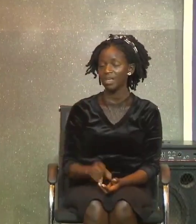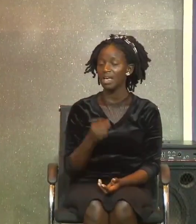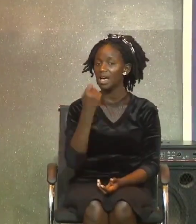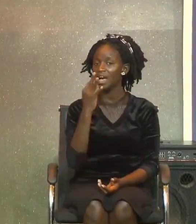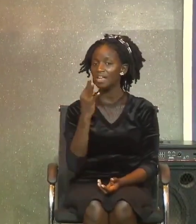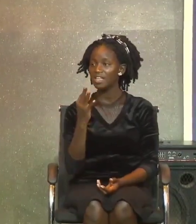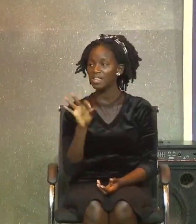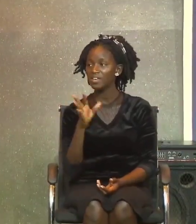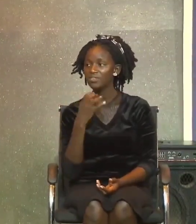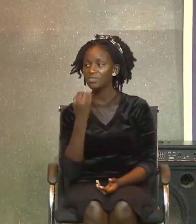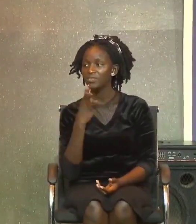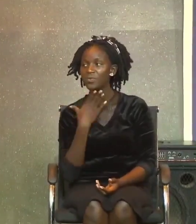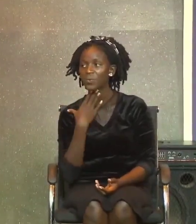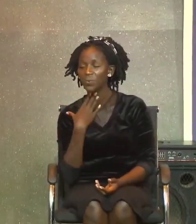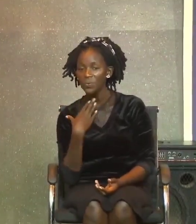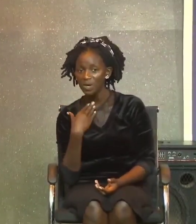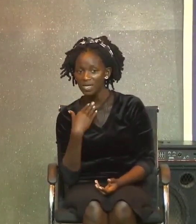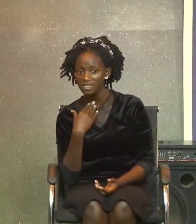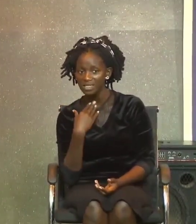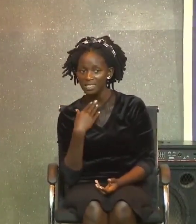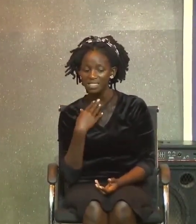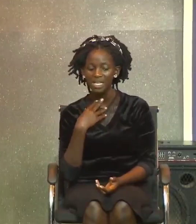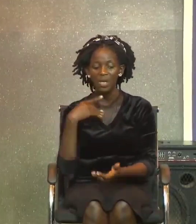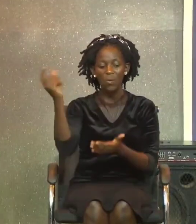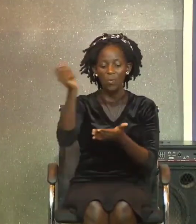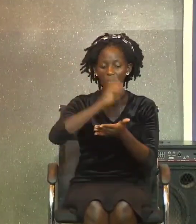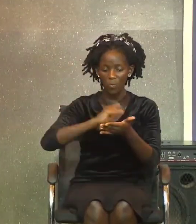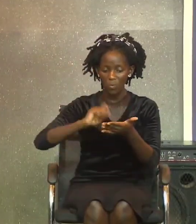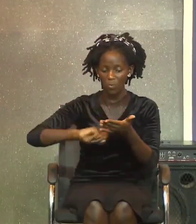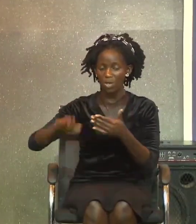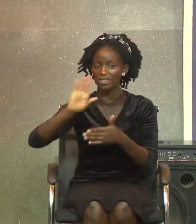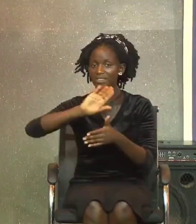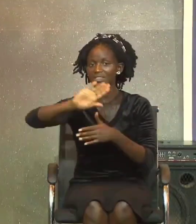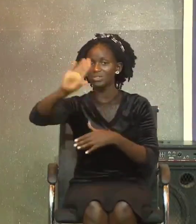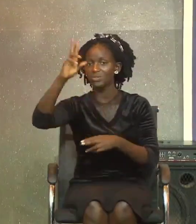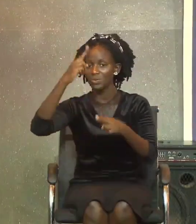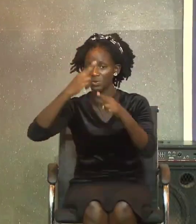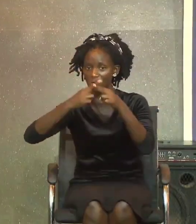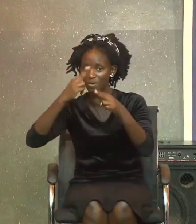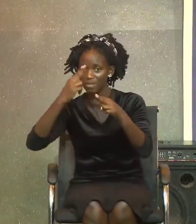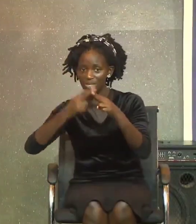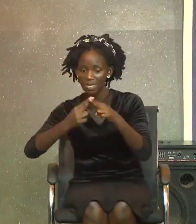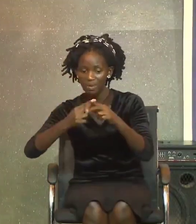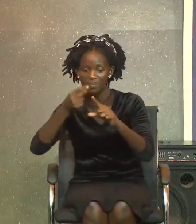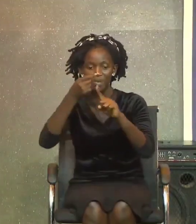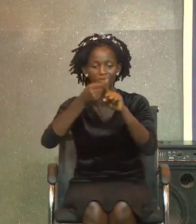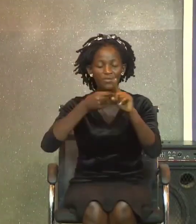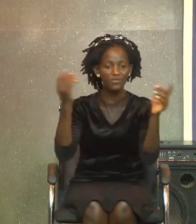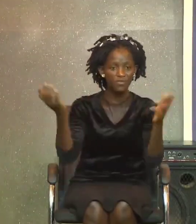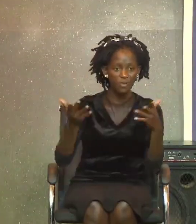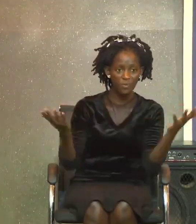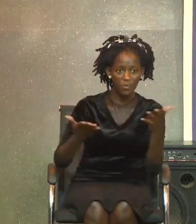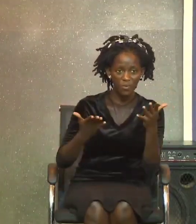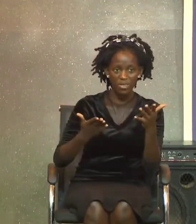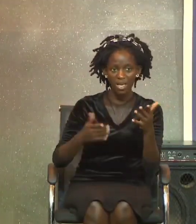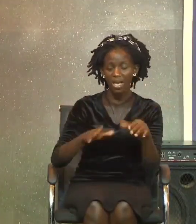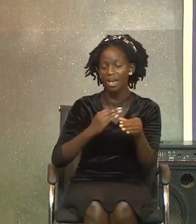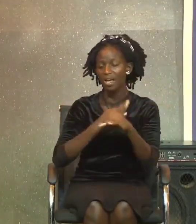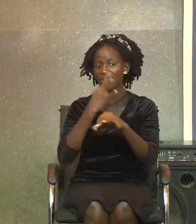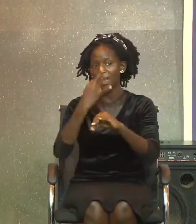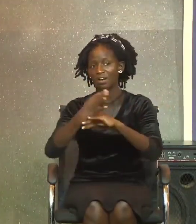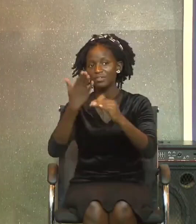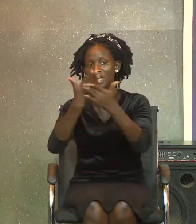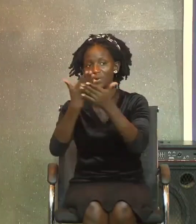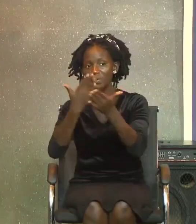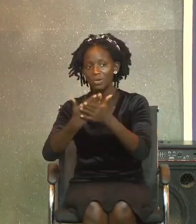Wandikira Agamanze Gundi Gundi Oweji Indi Nsaba kumasomo gabu fumbo Kubange simu yangi jaka abasabe